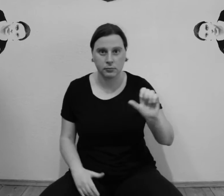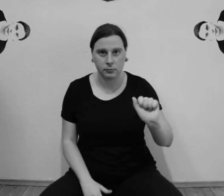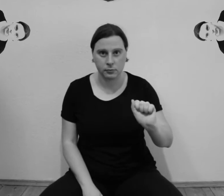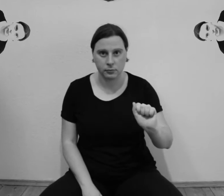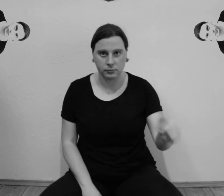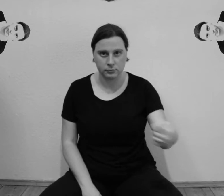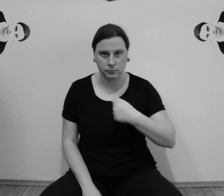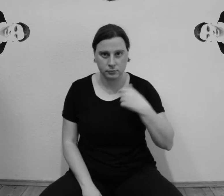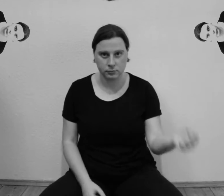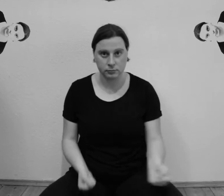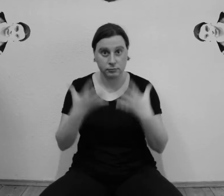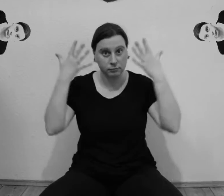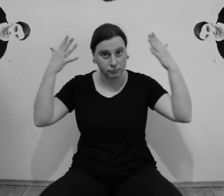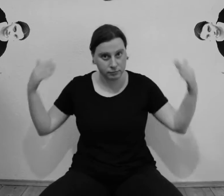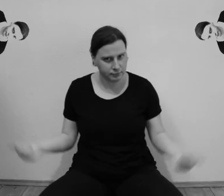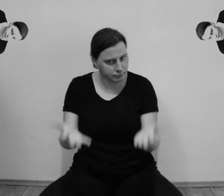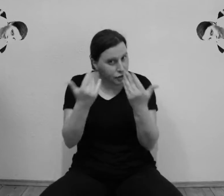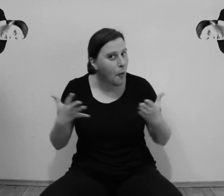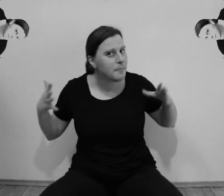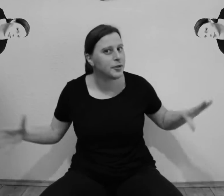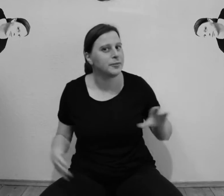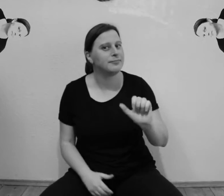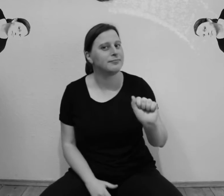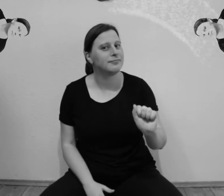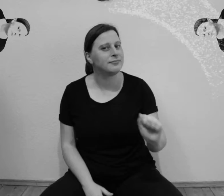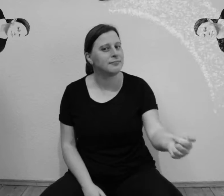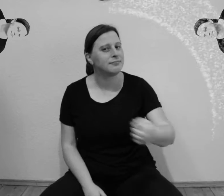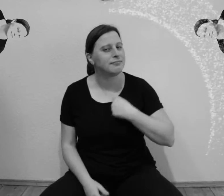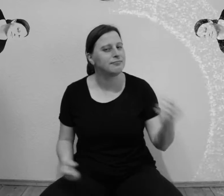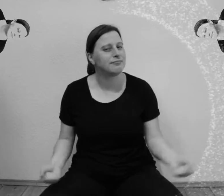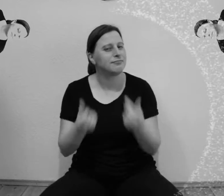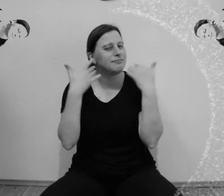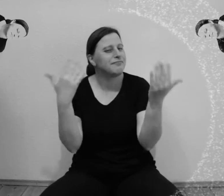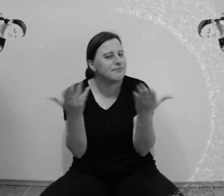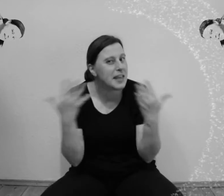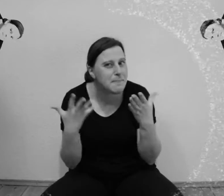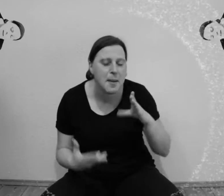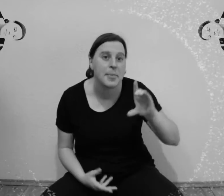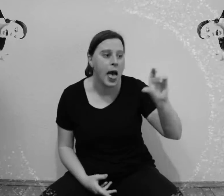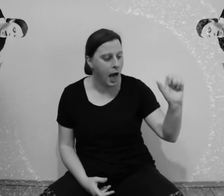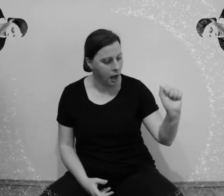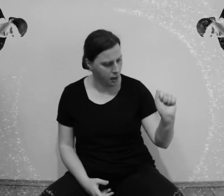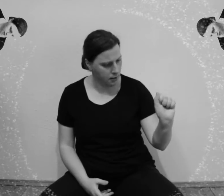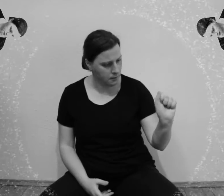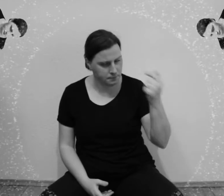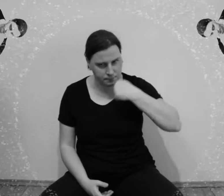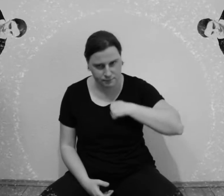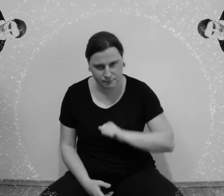Rosa, bla, erleuchte mich Komm, Rosa, bla, erleuchte mich Gib mir Blubbern und